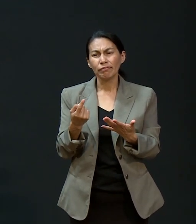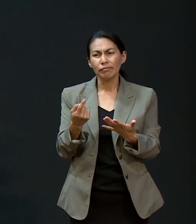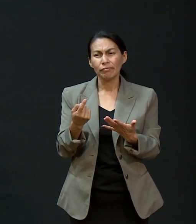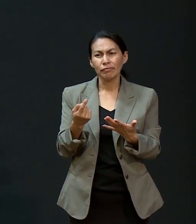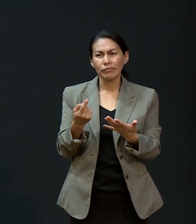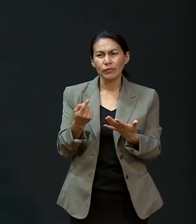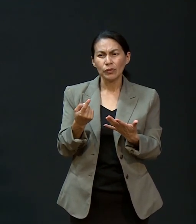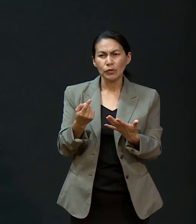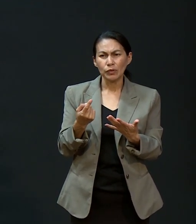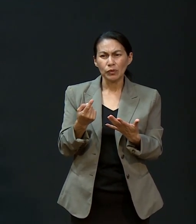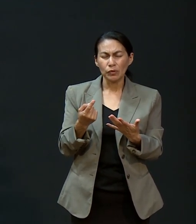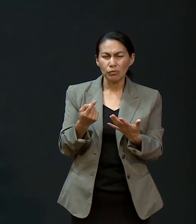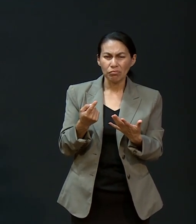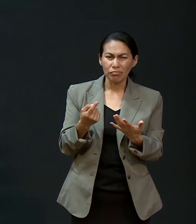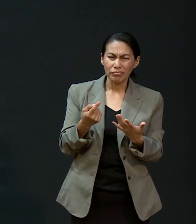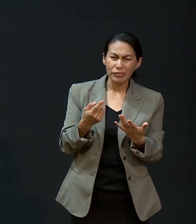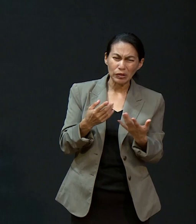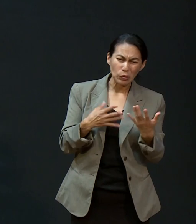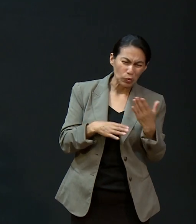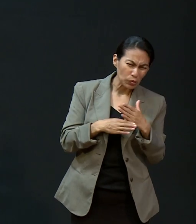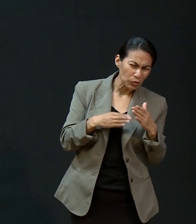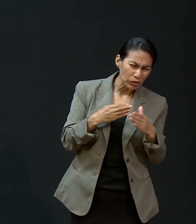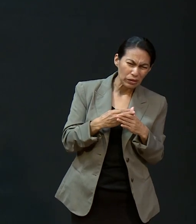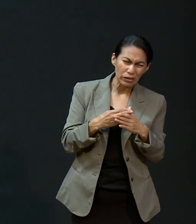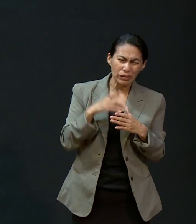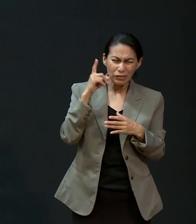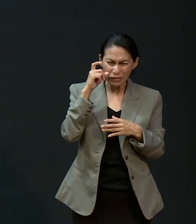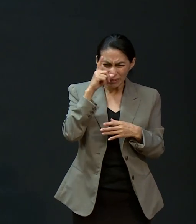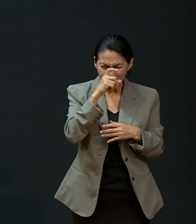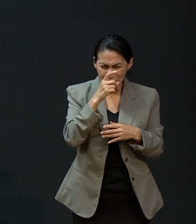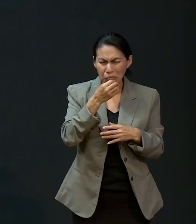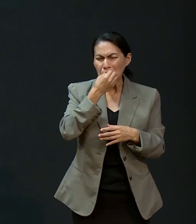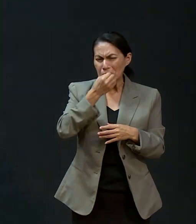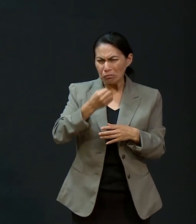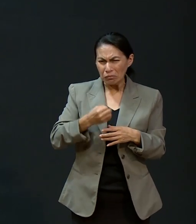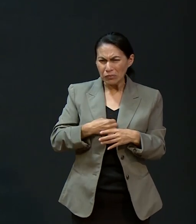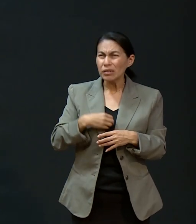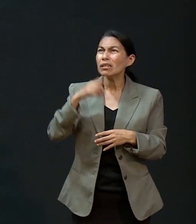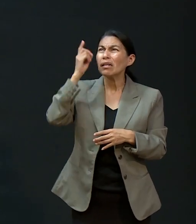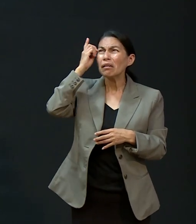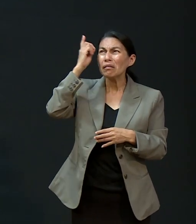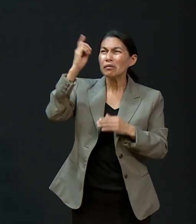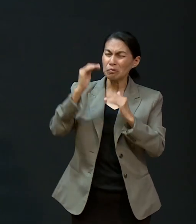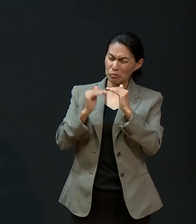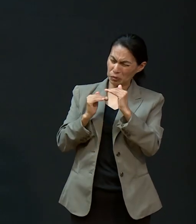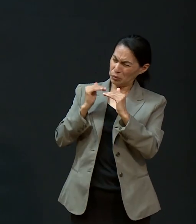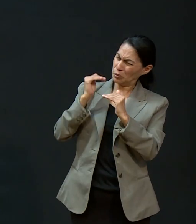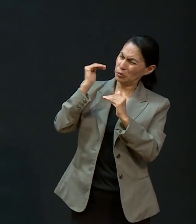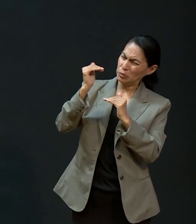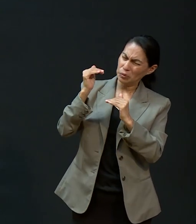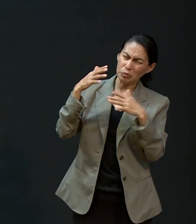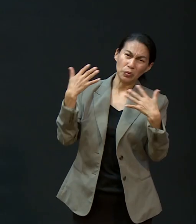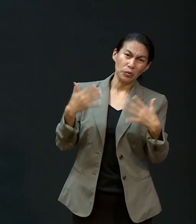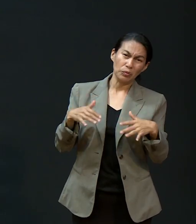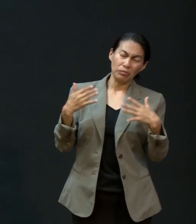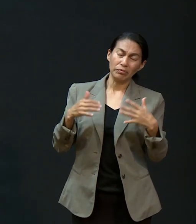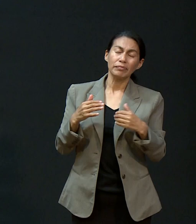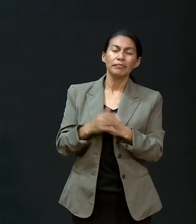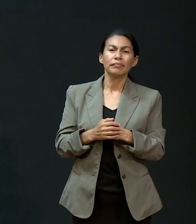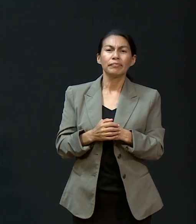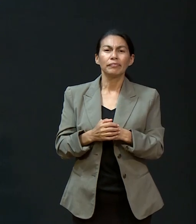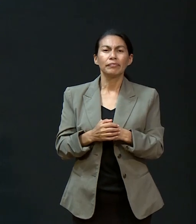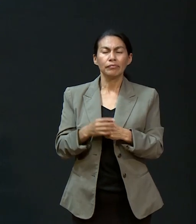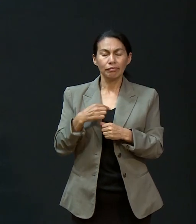tengamos en mente que Dios es mucho más de lo que hay aquí. Y es